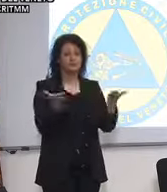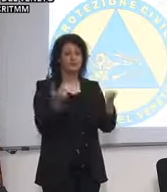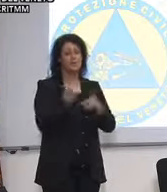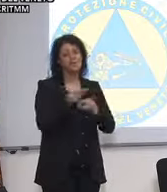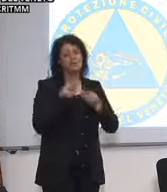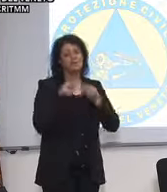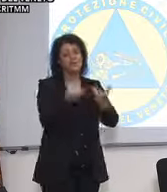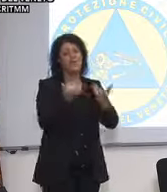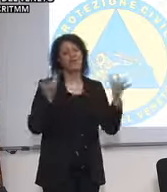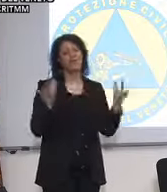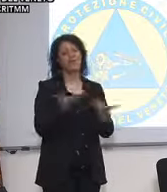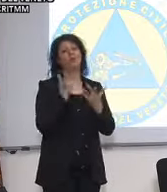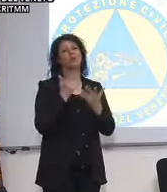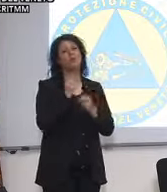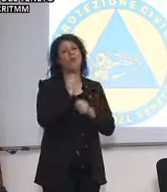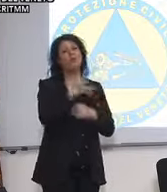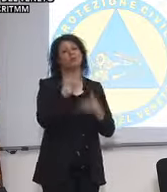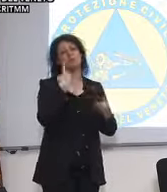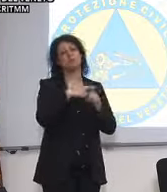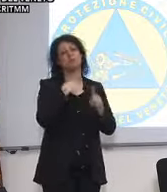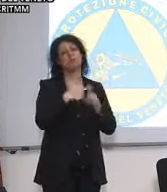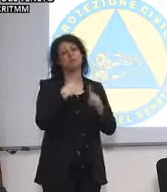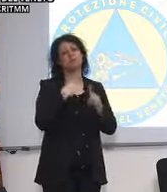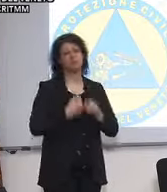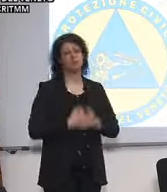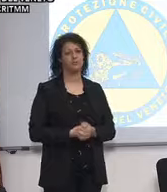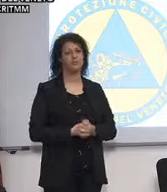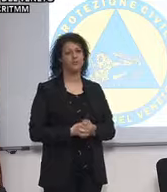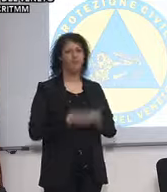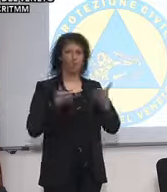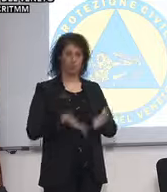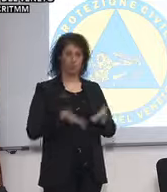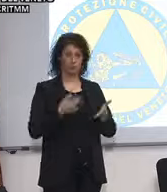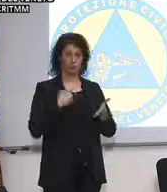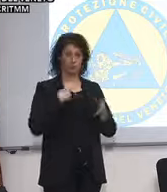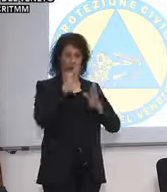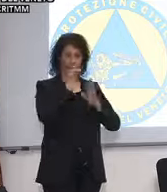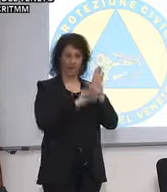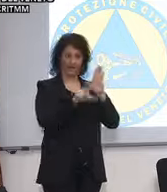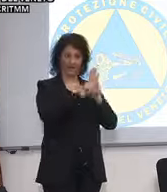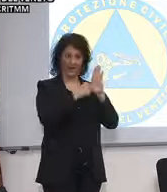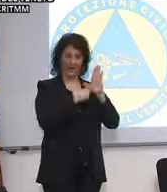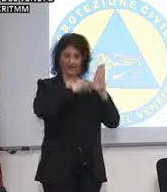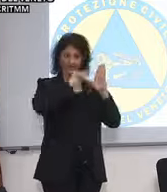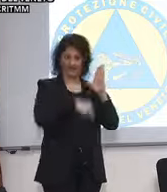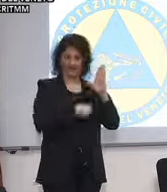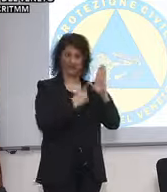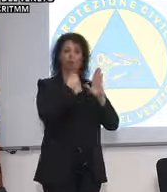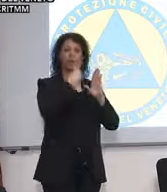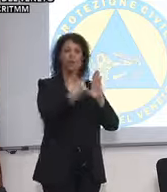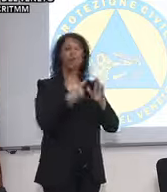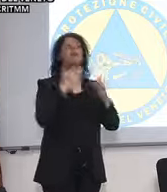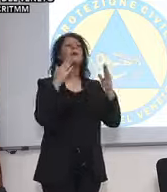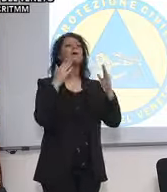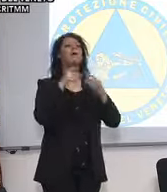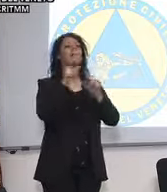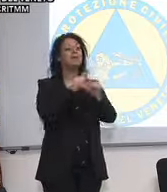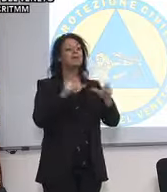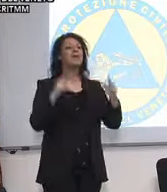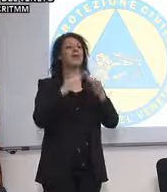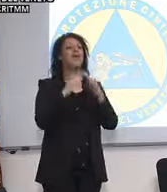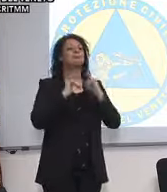di positività. Quando ho deciso di firmare l'ordinanza oggi di uscita di casa senza limiti di distanza da